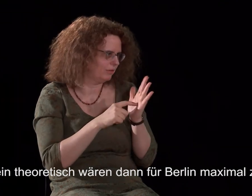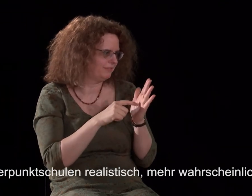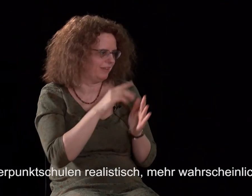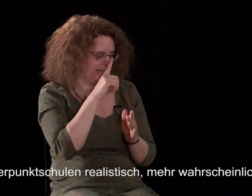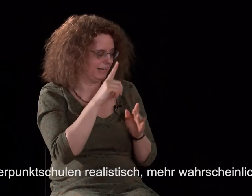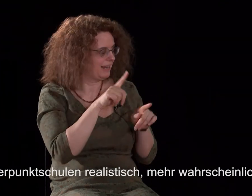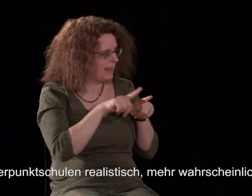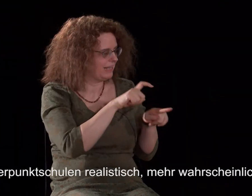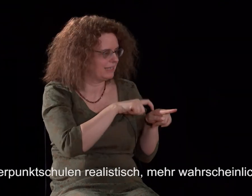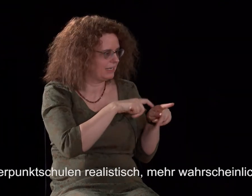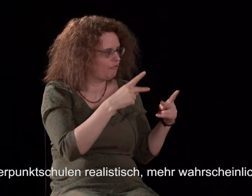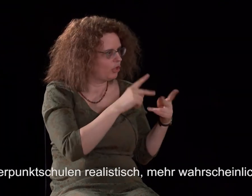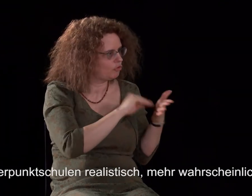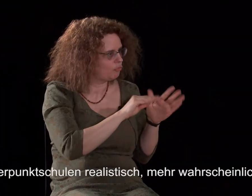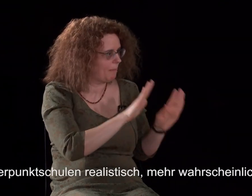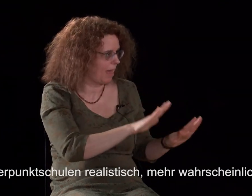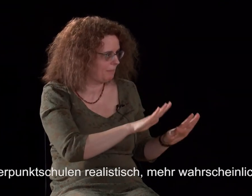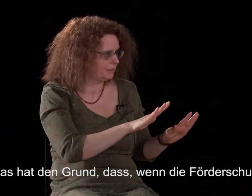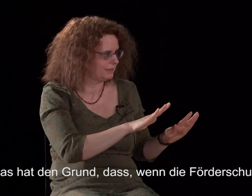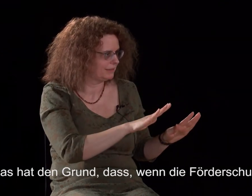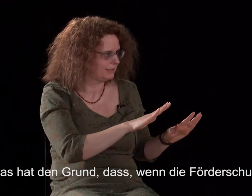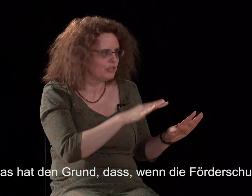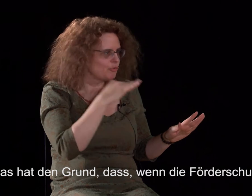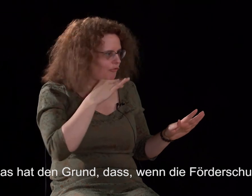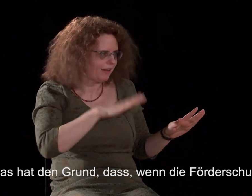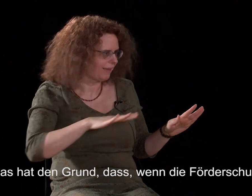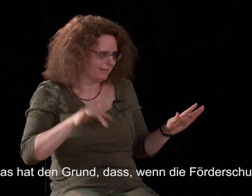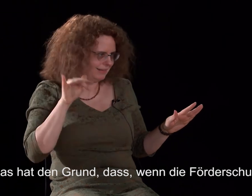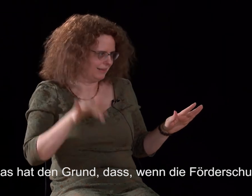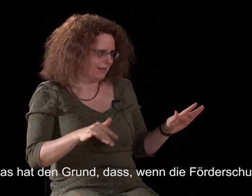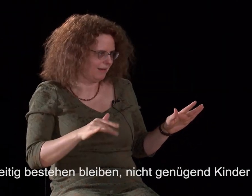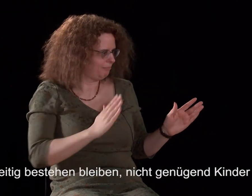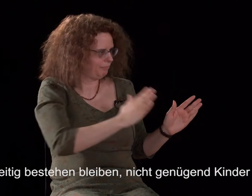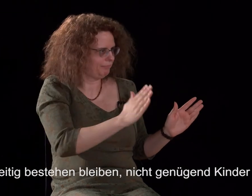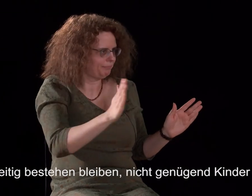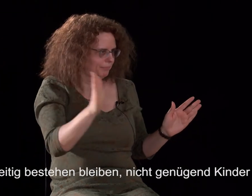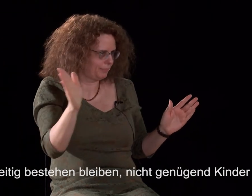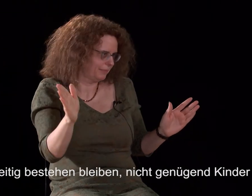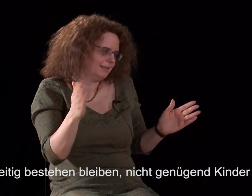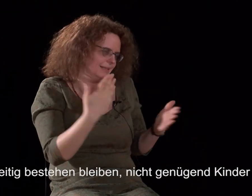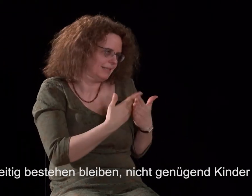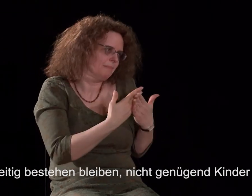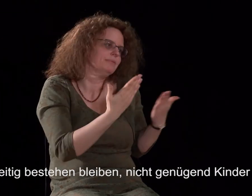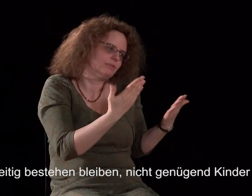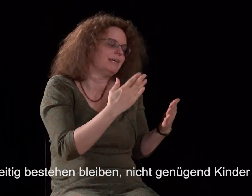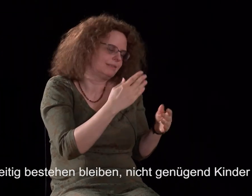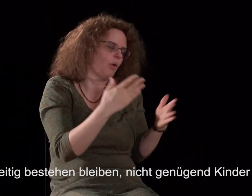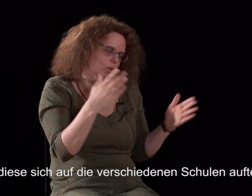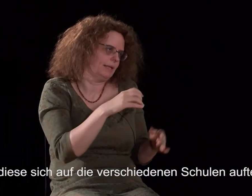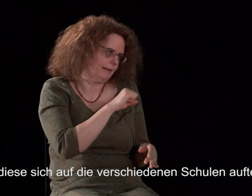Schwerpunktschulen realistisch. Das heißt, wenn es das Förderzentrum gibt, ist halt nicht die Möglichkeit,